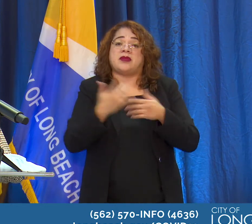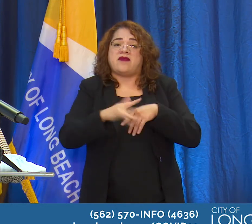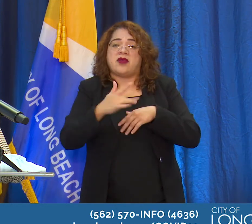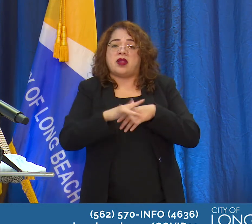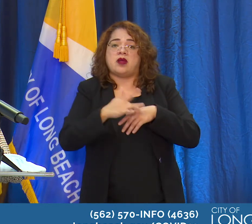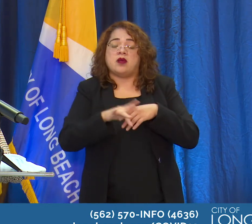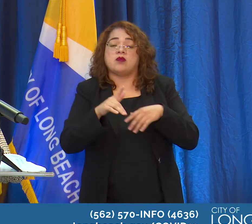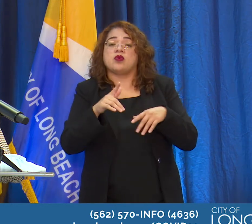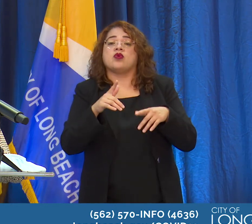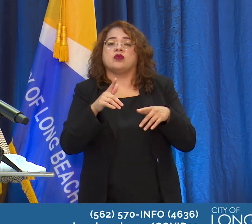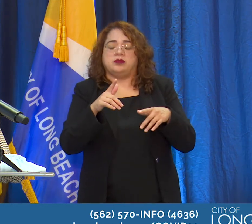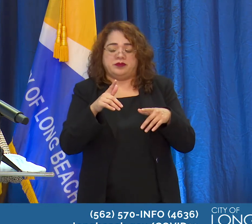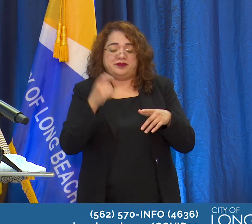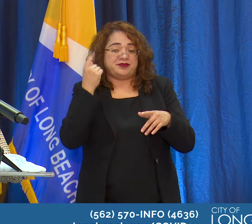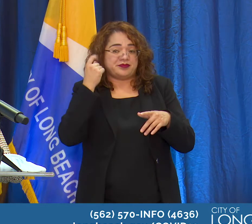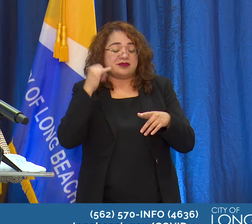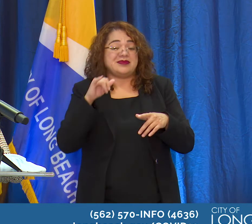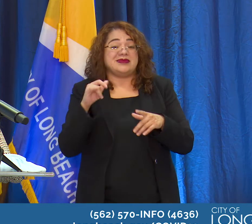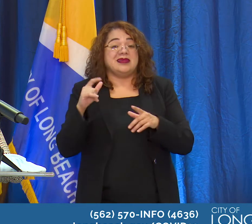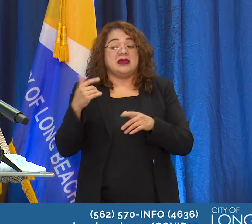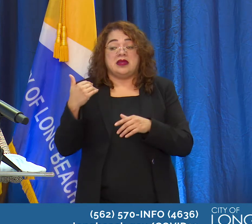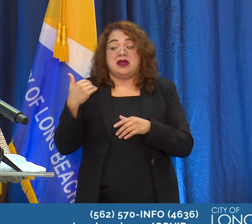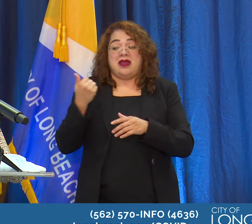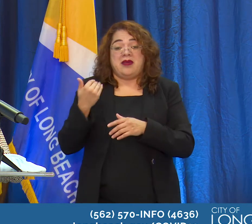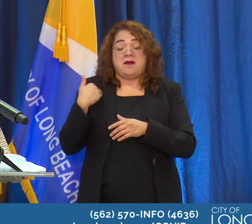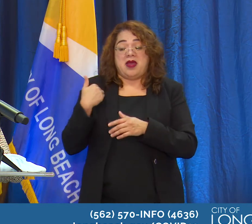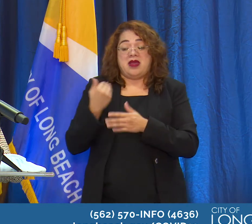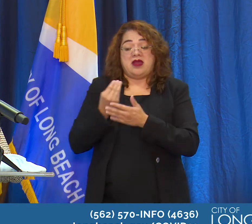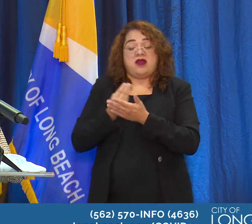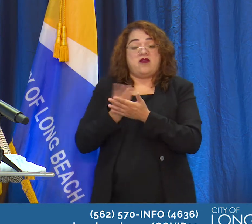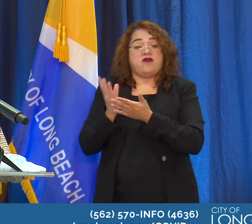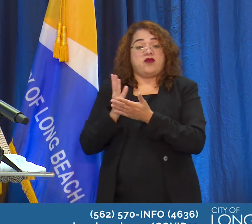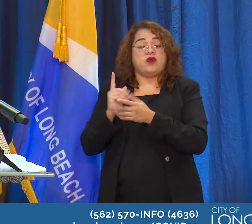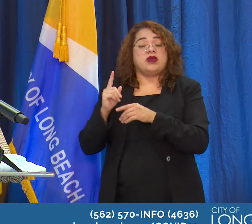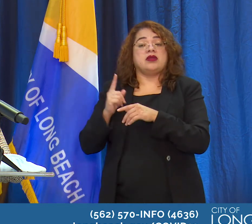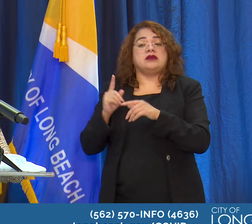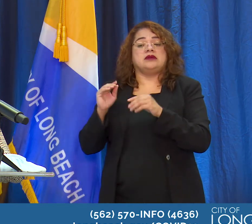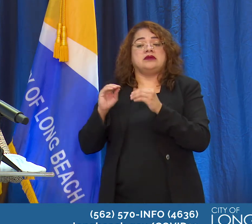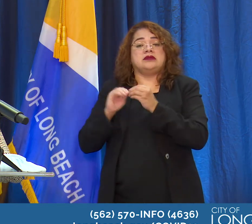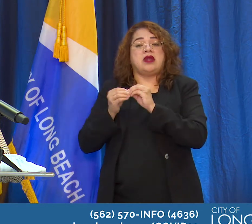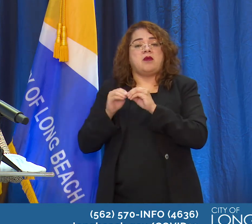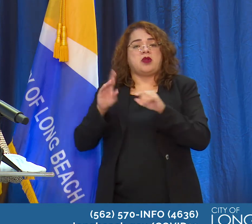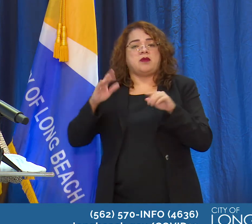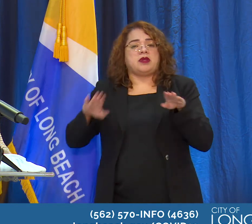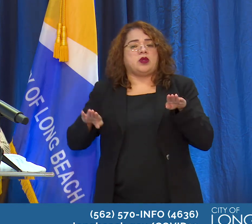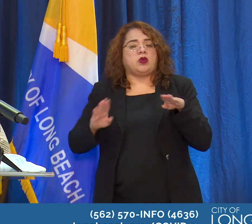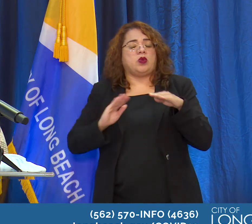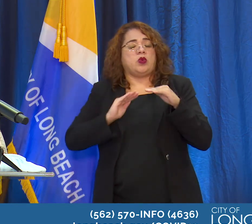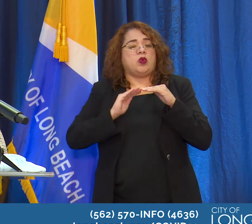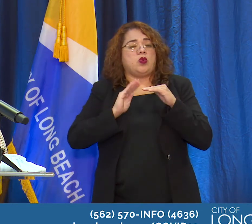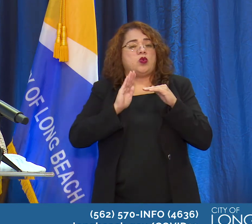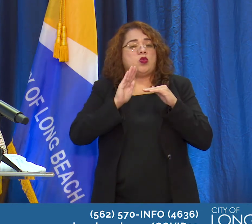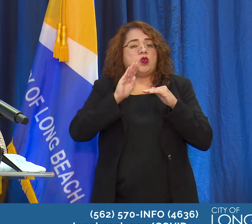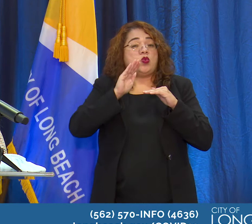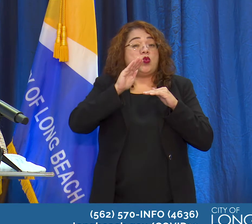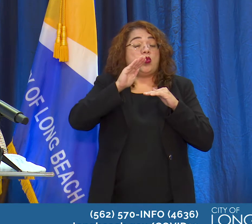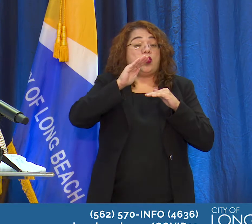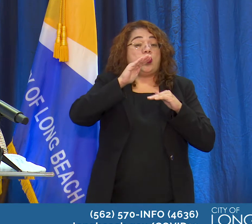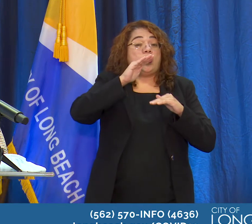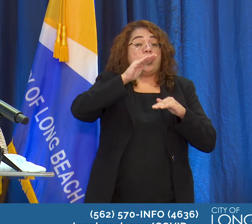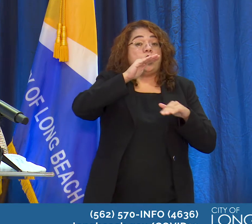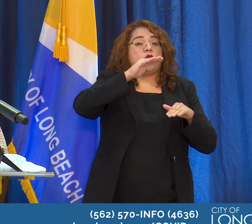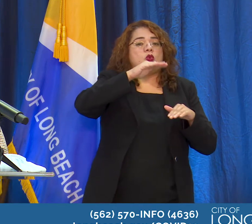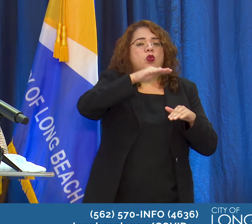ha aumentado lentamente durante las últimas semanas. Sin embargo, siempre hemos tenido un mayor porcentaje de